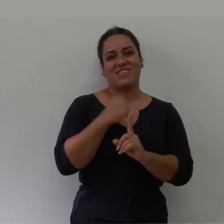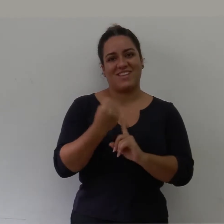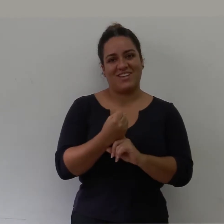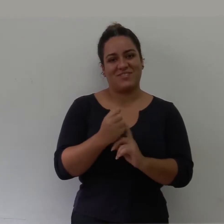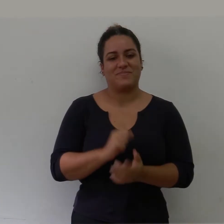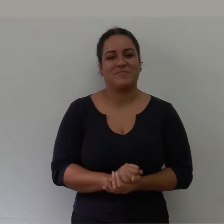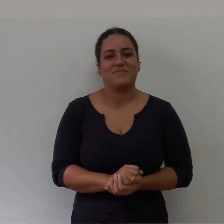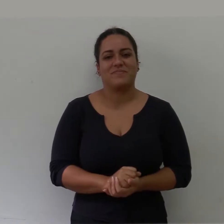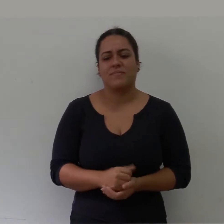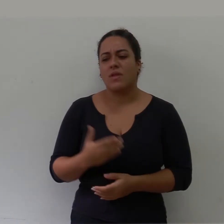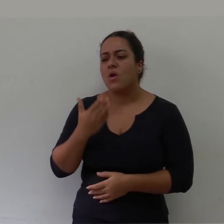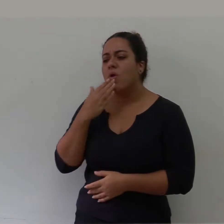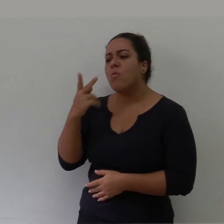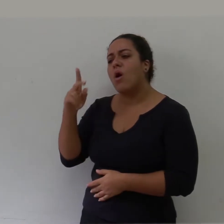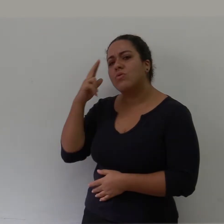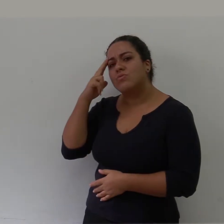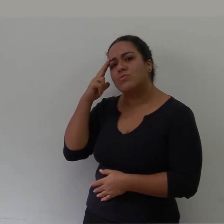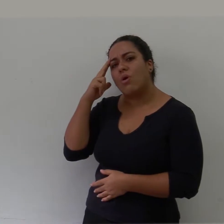Qual é o teu sonho, então?